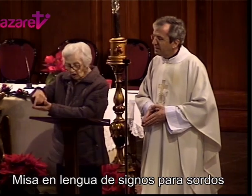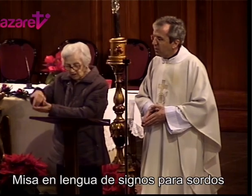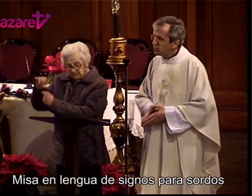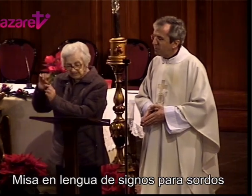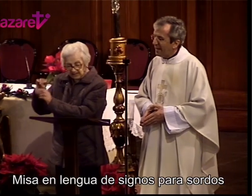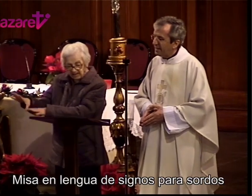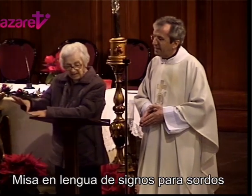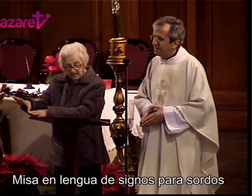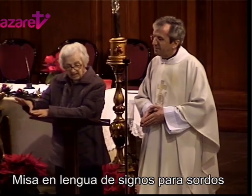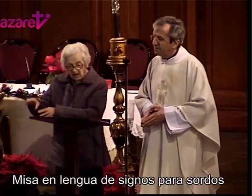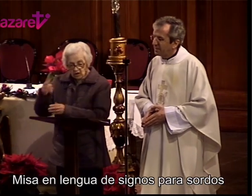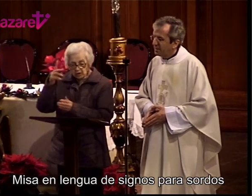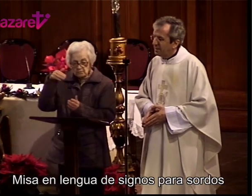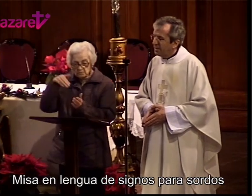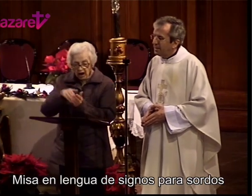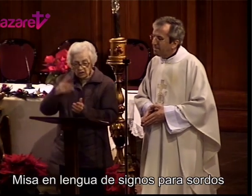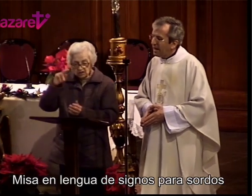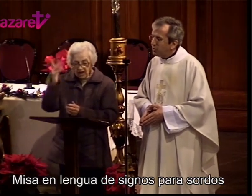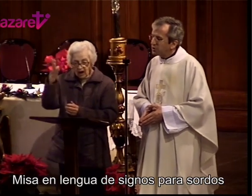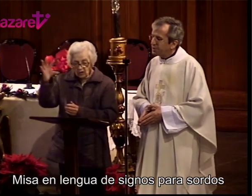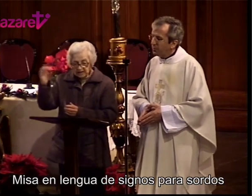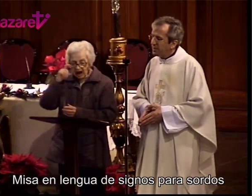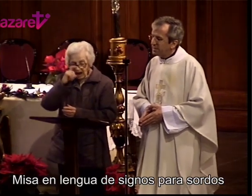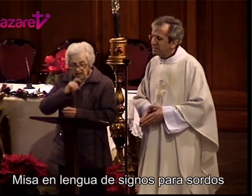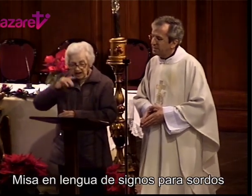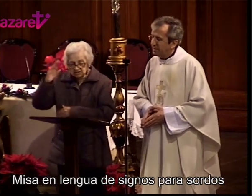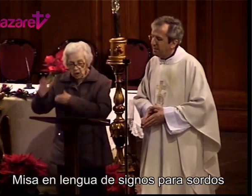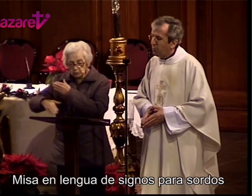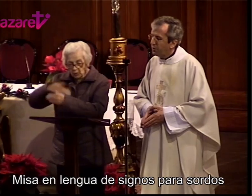dejó su patria, 1000 años después de la unción